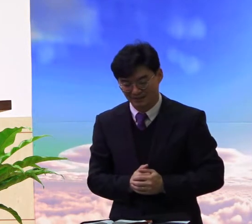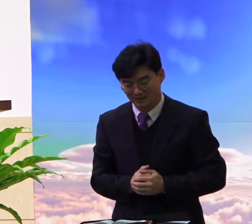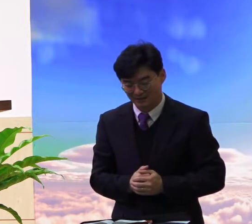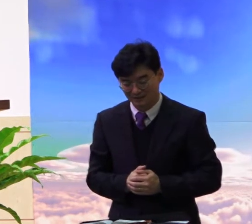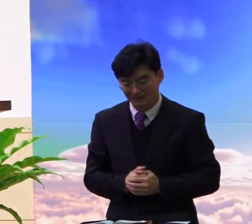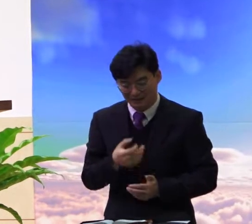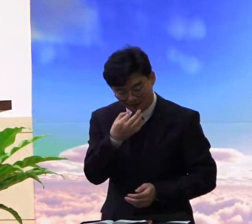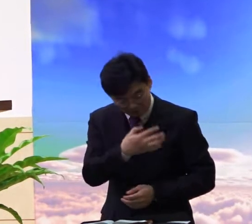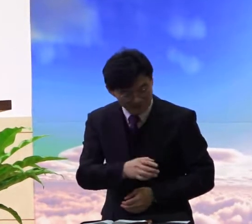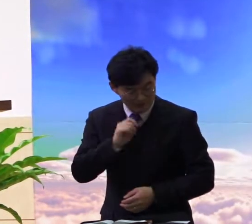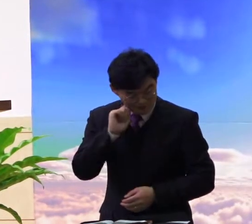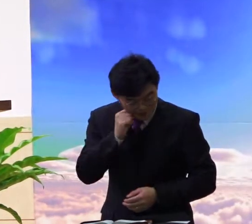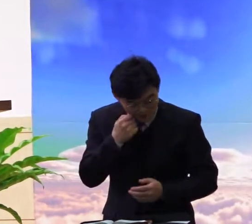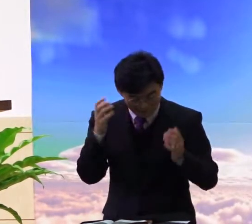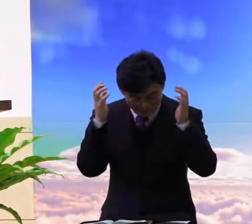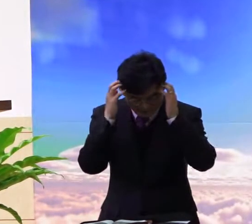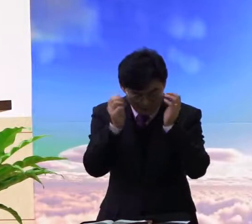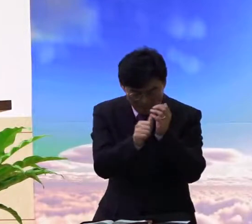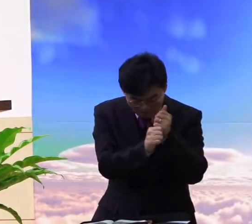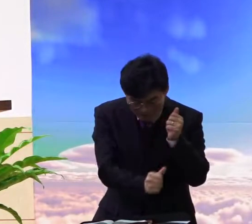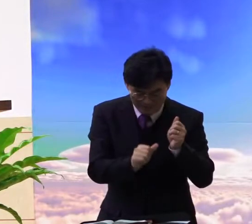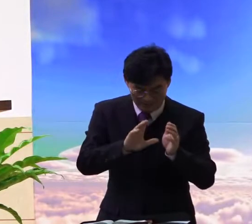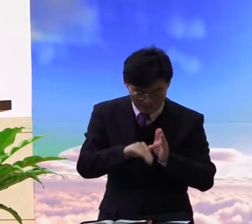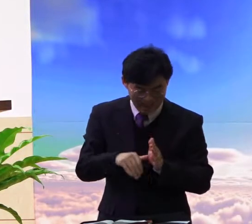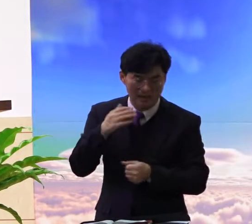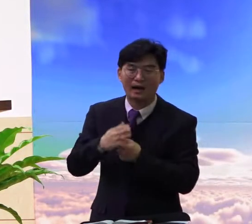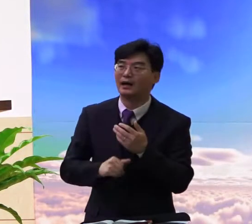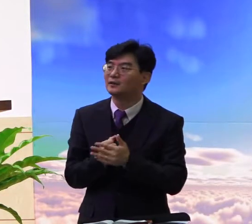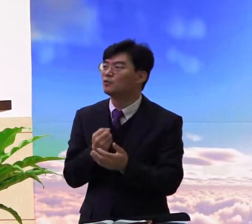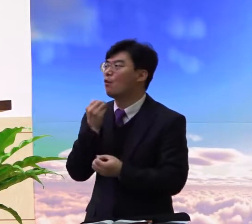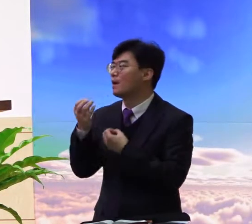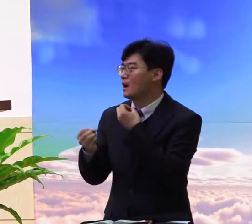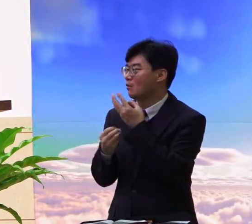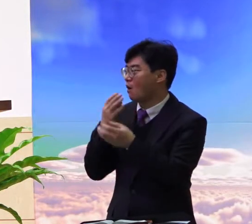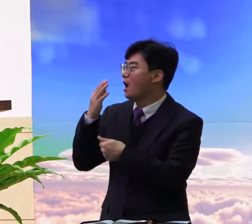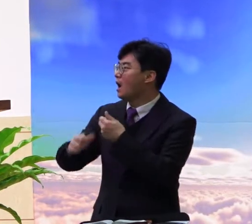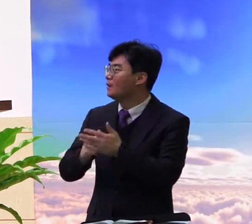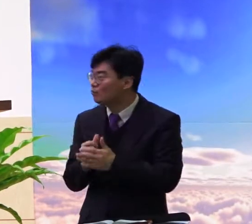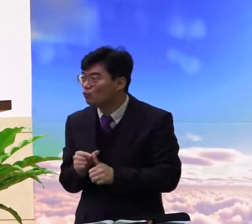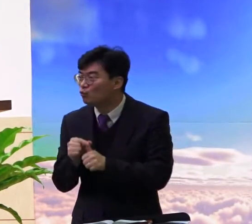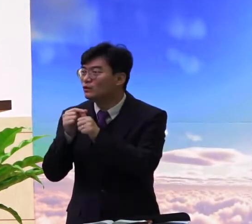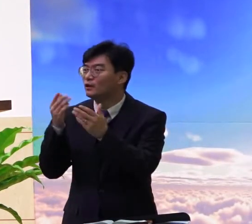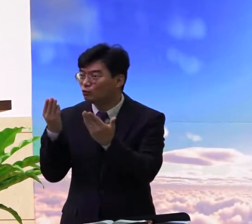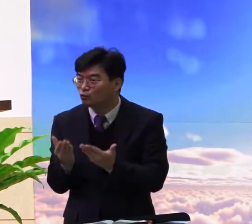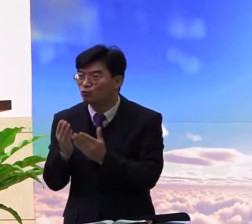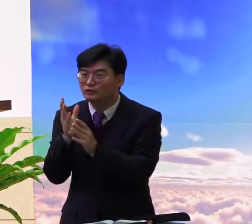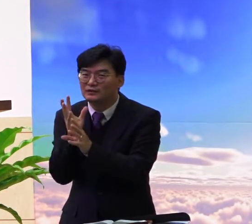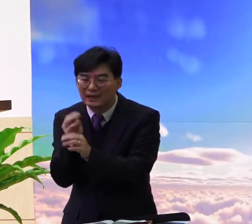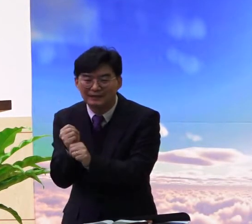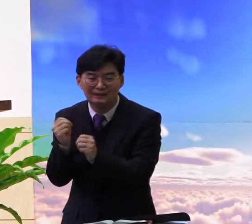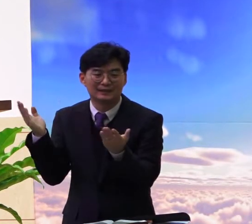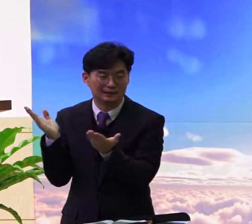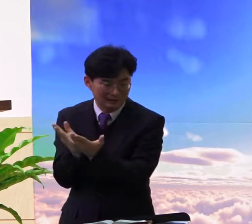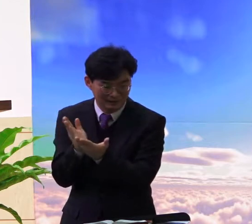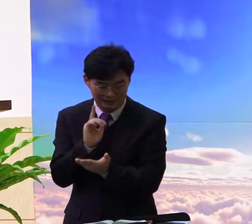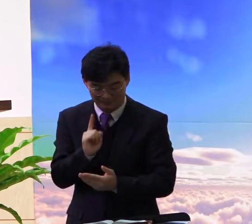다윗은 그의 또 다른 시편 51편에서 하나님께서 원하시는 제사는 상한